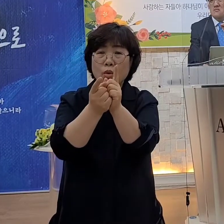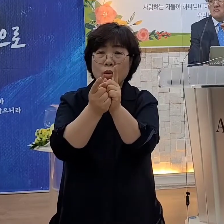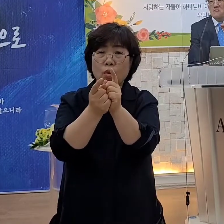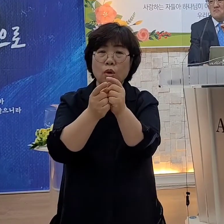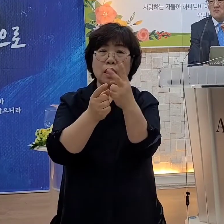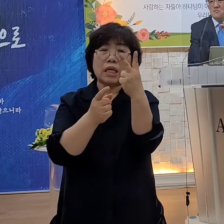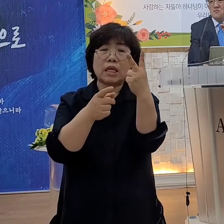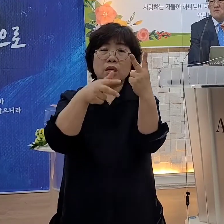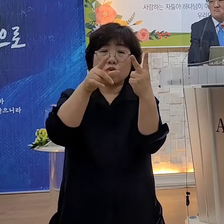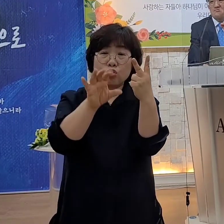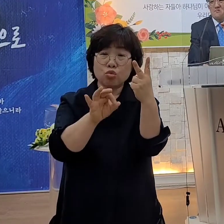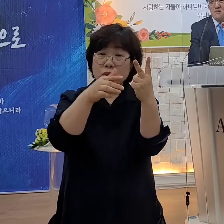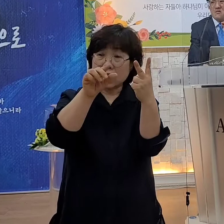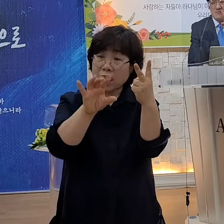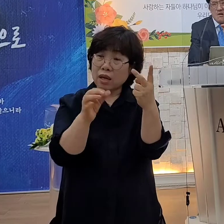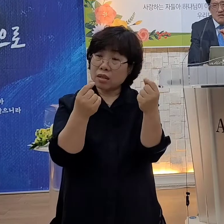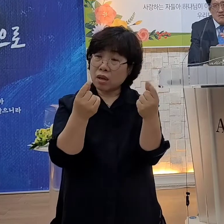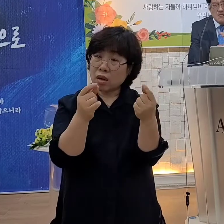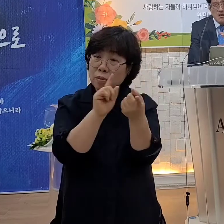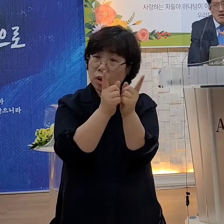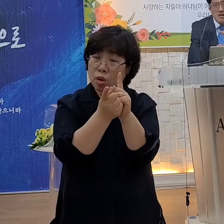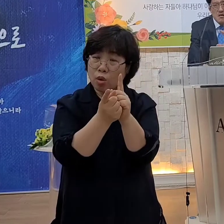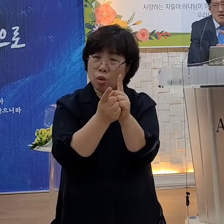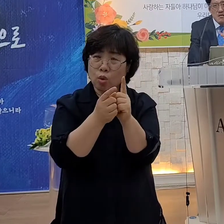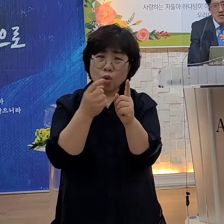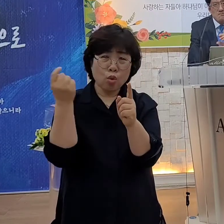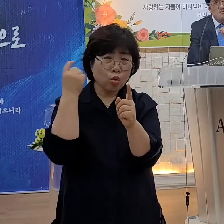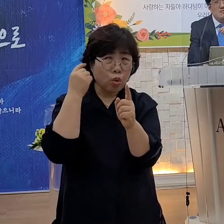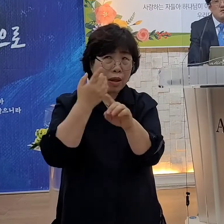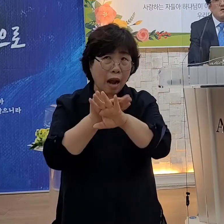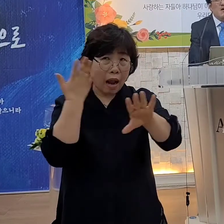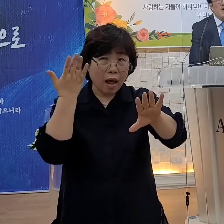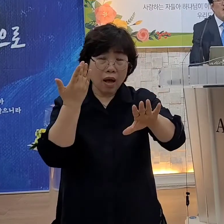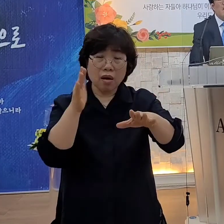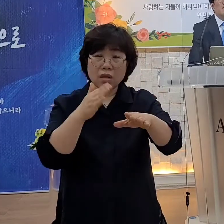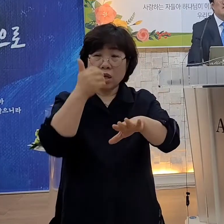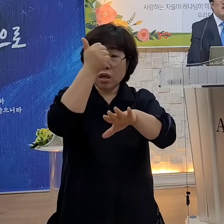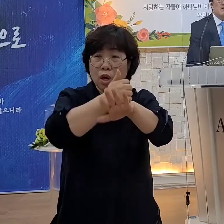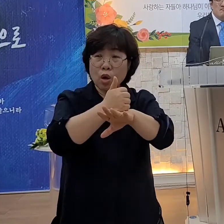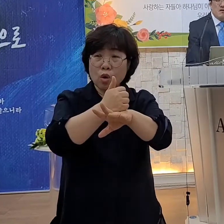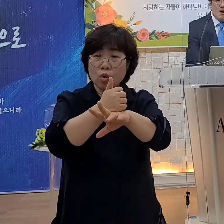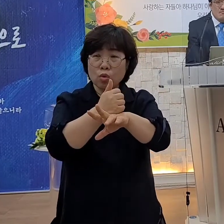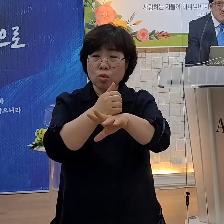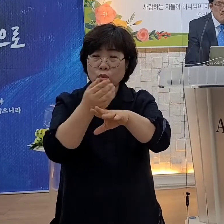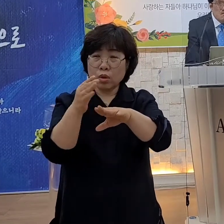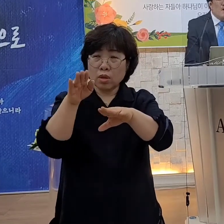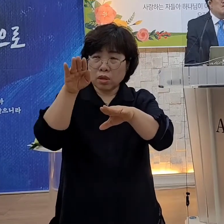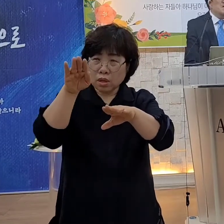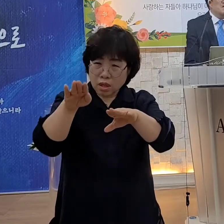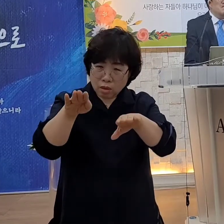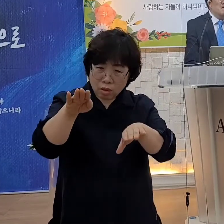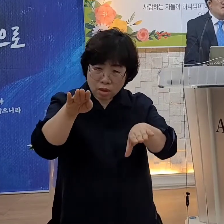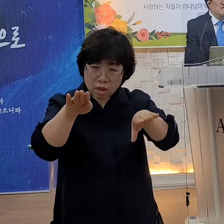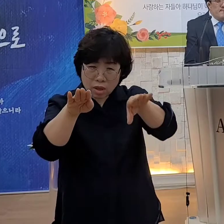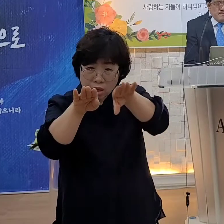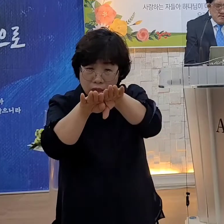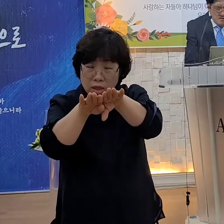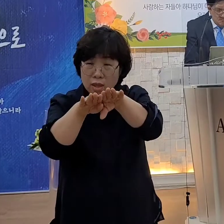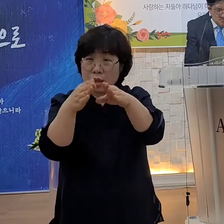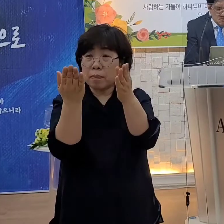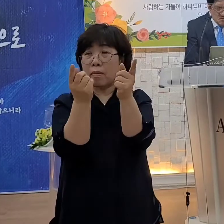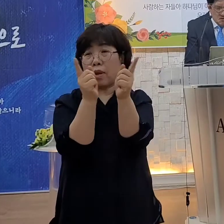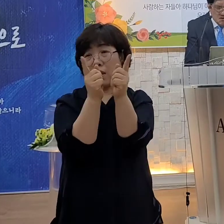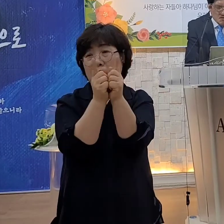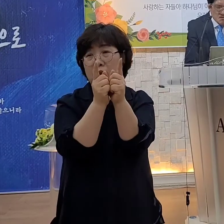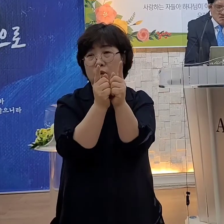화성을 만들고 두 부부가 서로 다른 의미인데 결국은 하나가 되게 하기 위한 아름다운 음악을 내기 위한